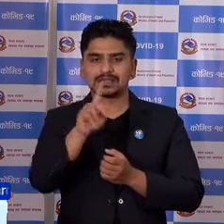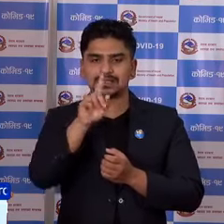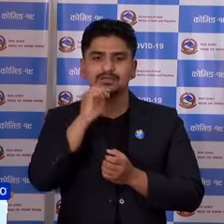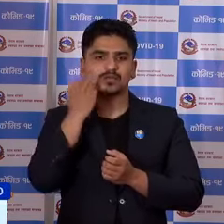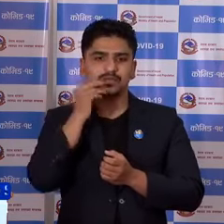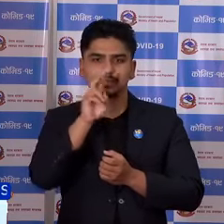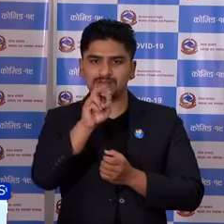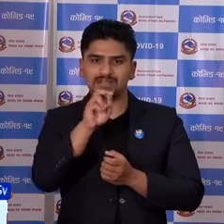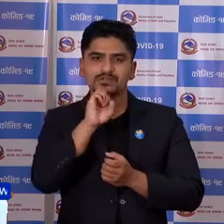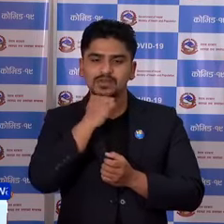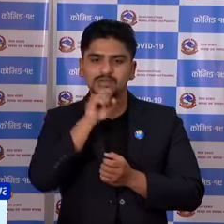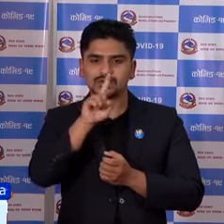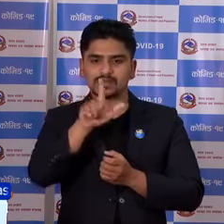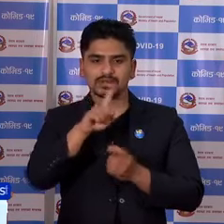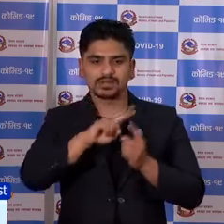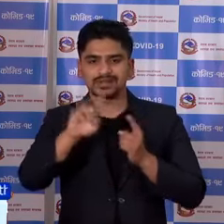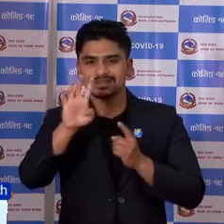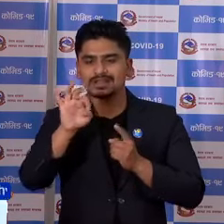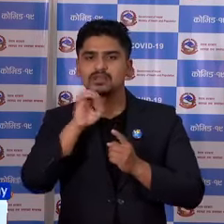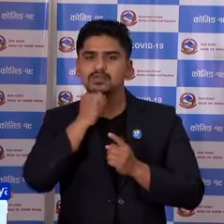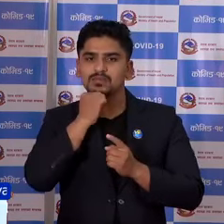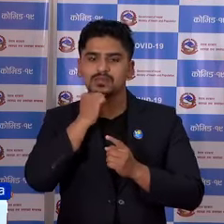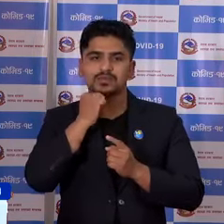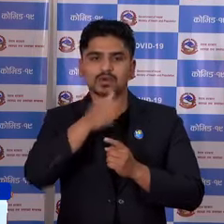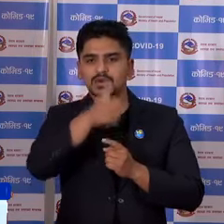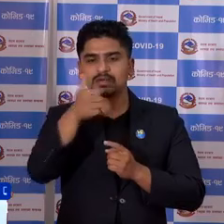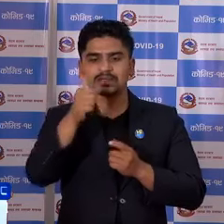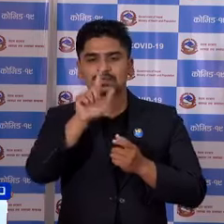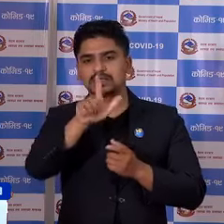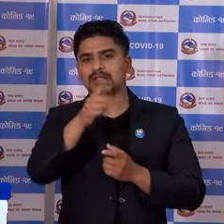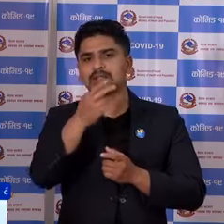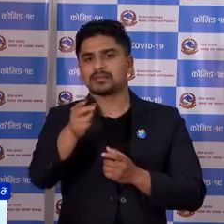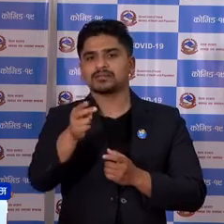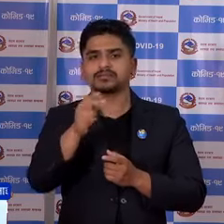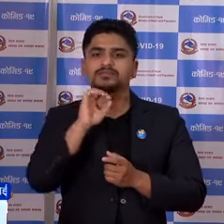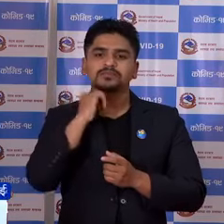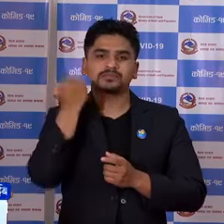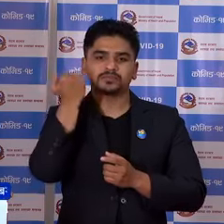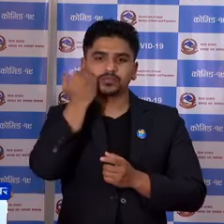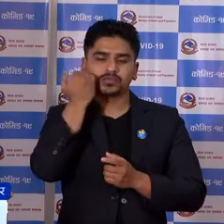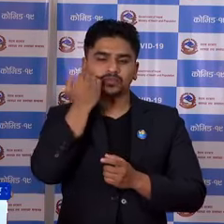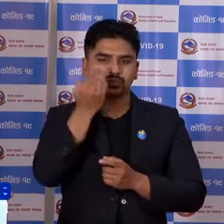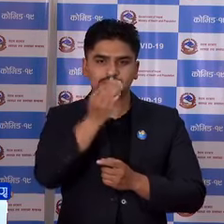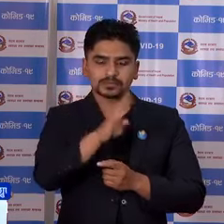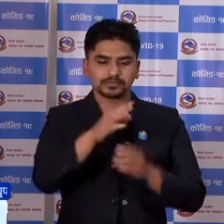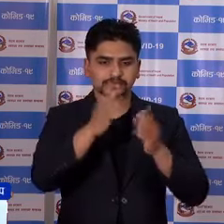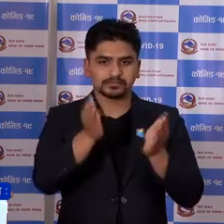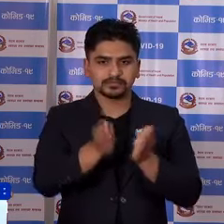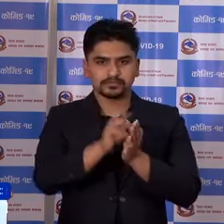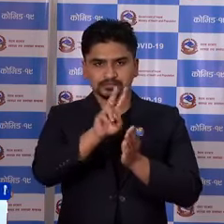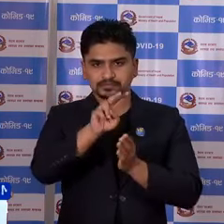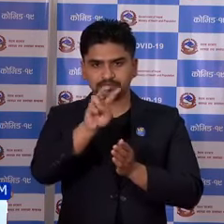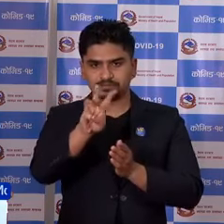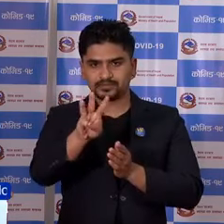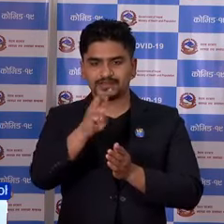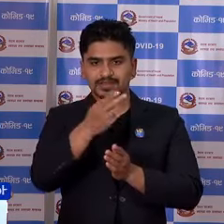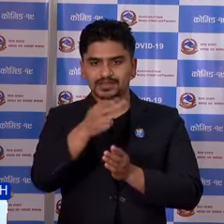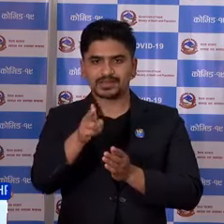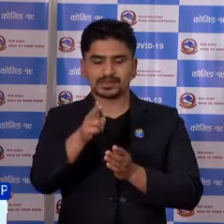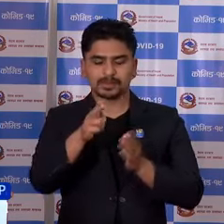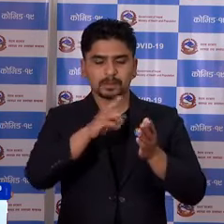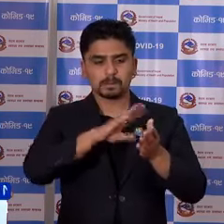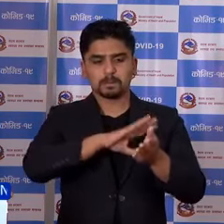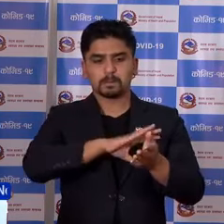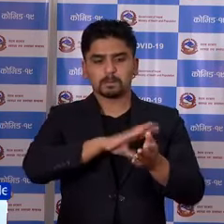र 17 देखि 40 वर्ष उमेरका अन्य 7 जना पुरुषहरू हुनुहुन्छ। कुल 23 जनाको प्रदेशिक